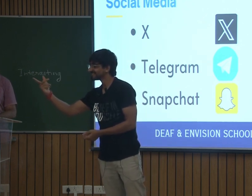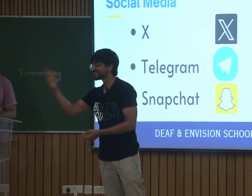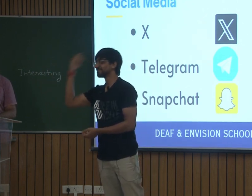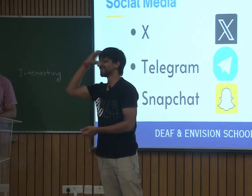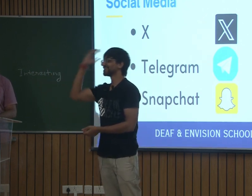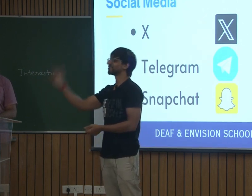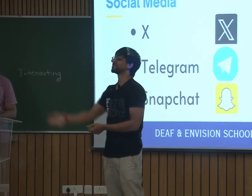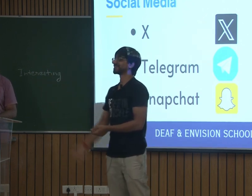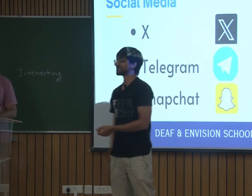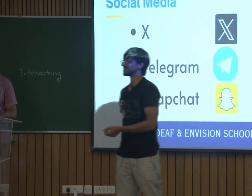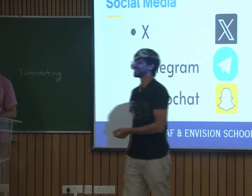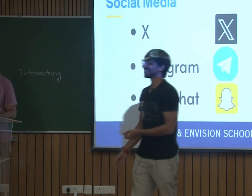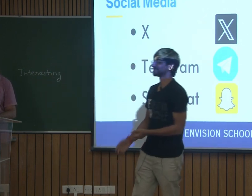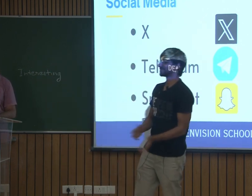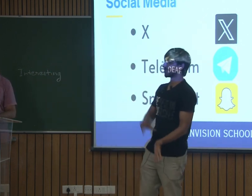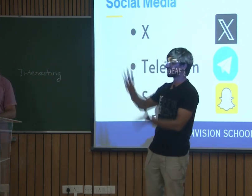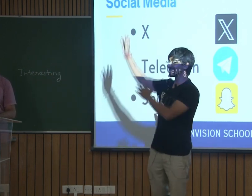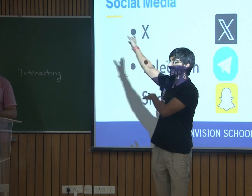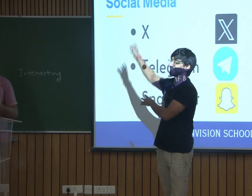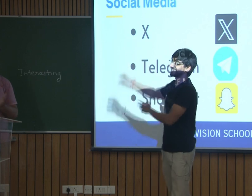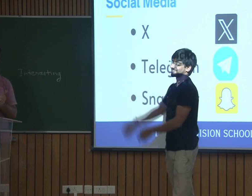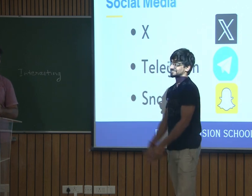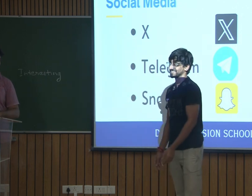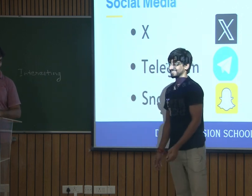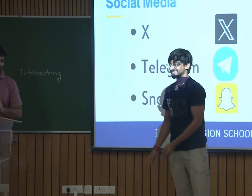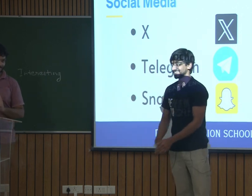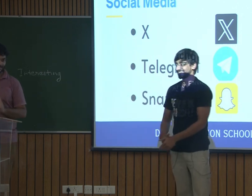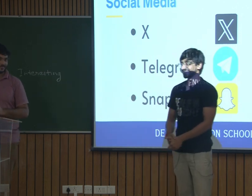नहीं नहीं मैंने जो ट्विटर का पूछा है आप टॉपिक ही कहीं ले जा रहे हो